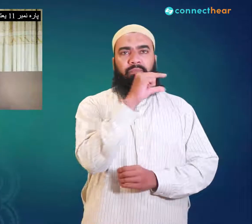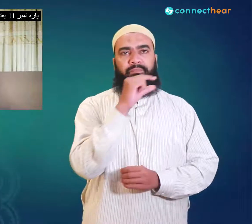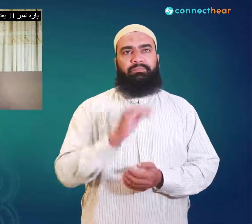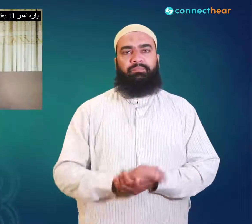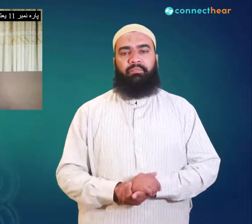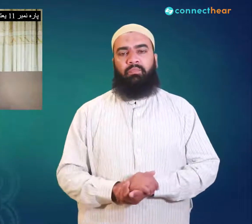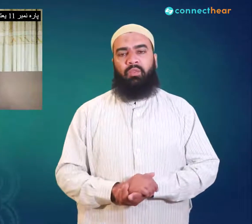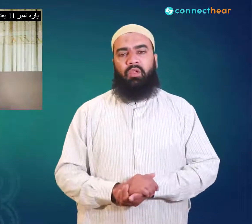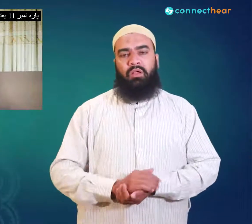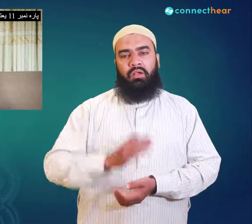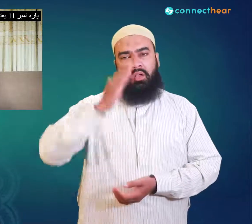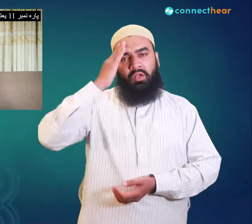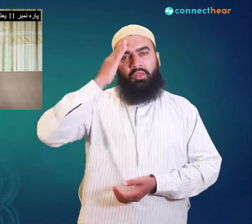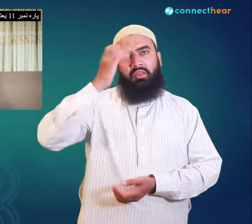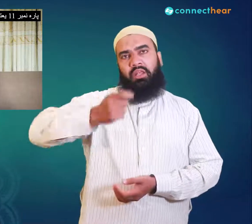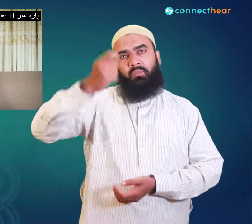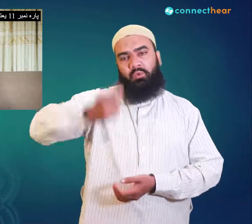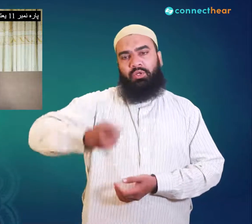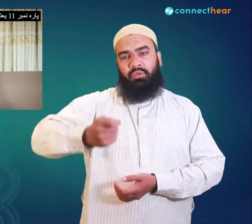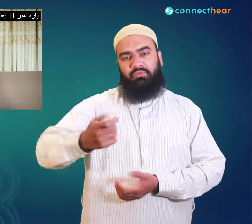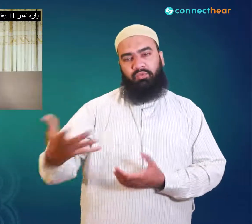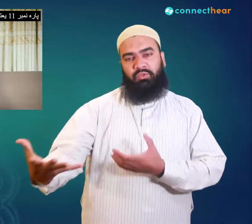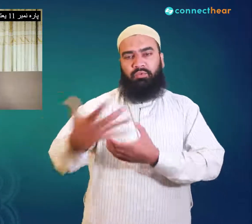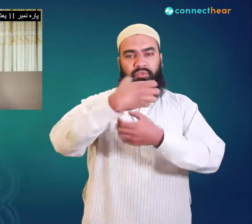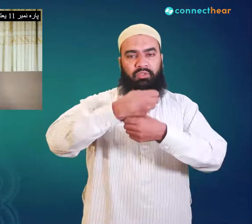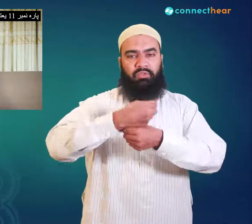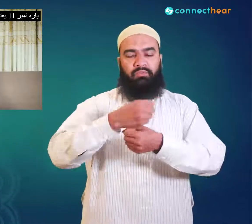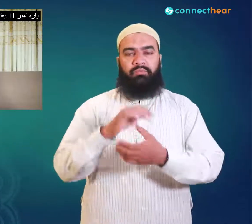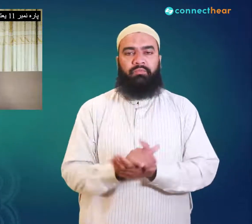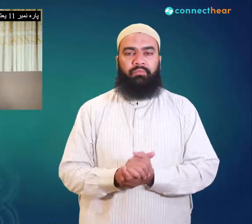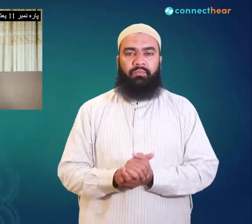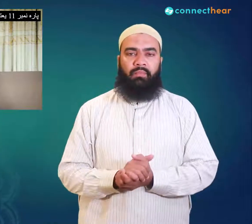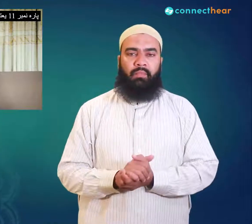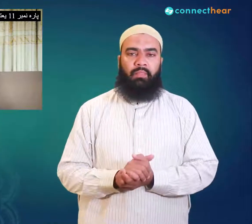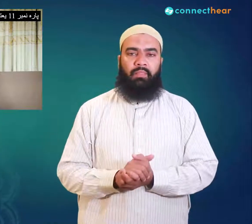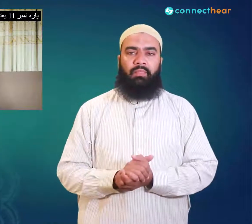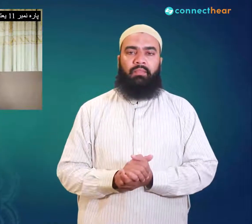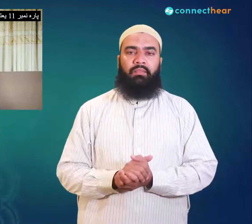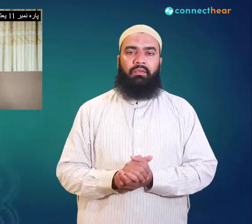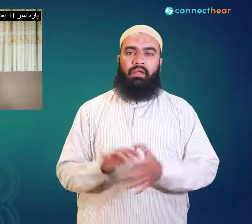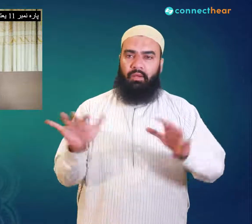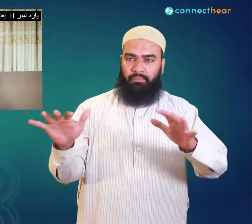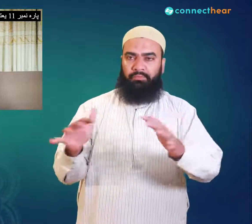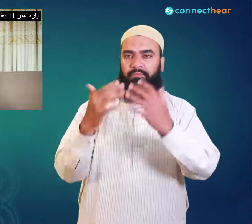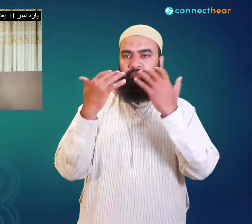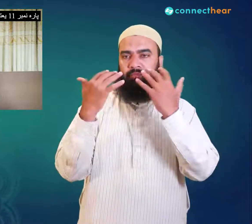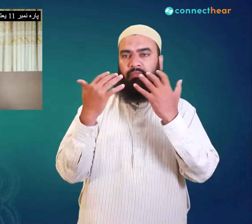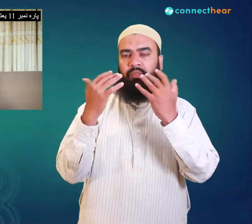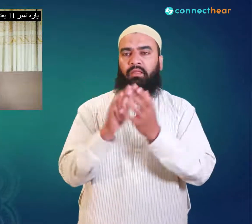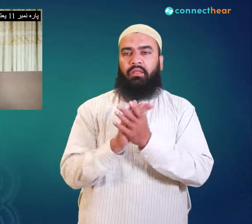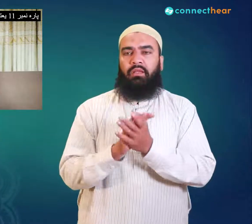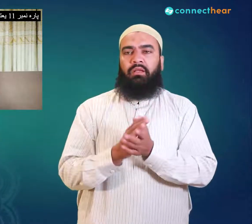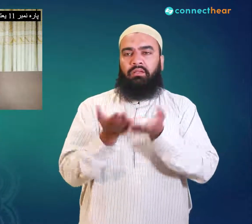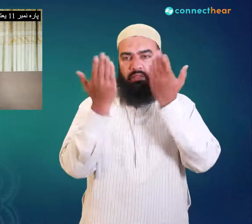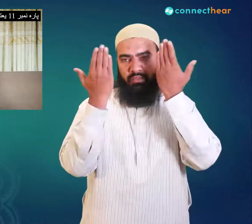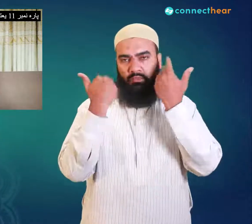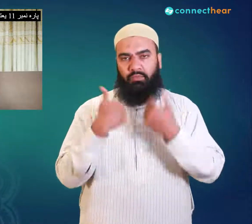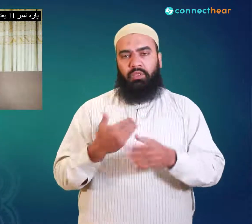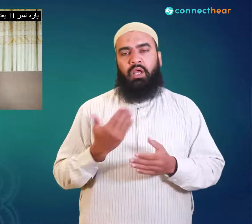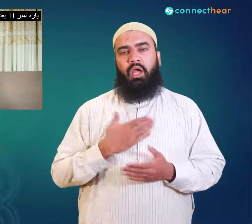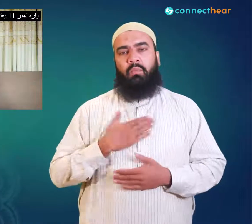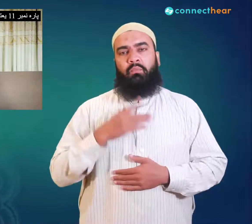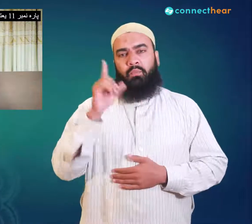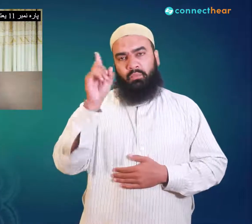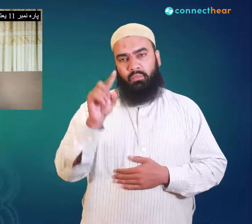بسم اللہ الرحمن الرحیم۔ السلام علیکم ورحمۃ اللہ۔ ناظرین کرام،